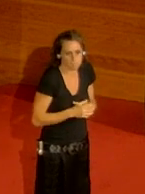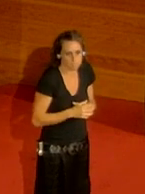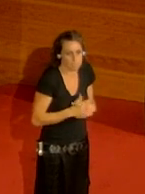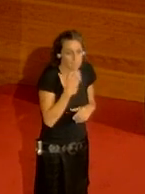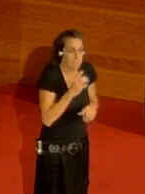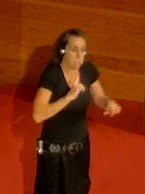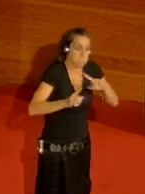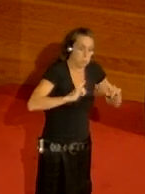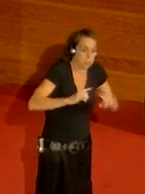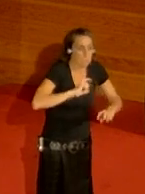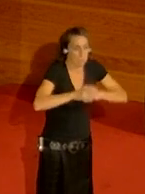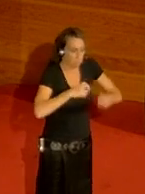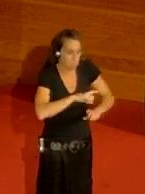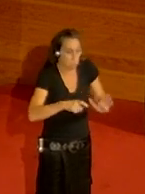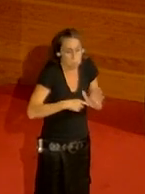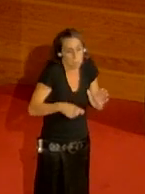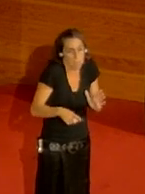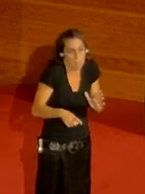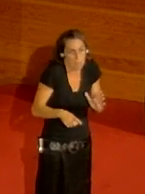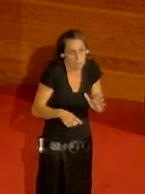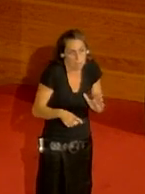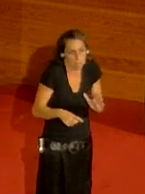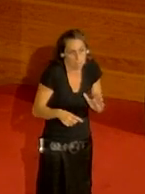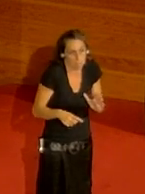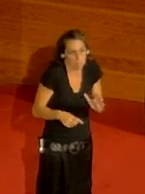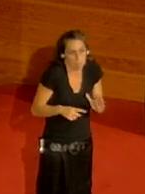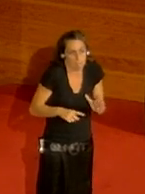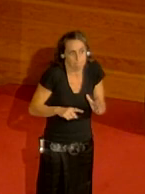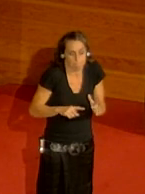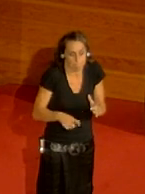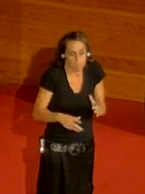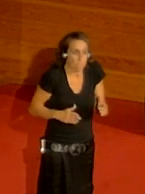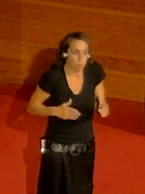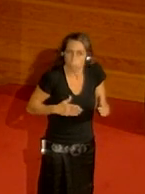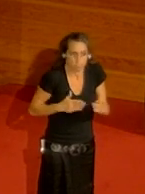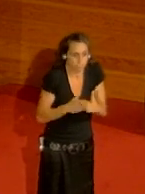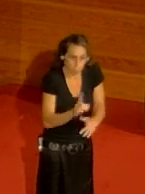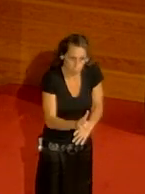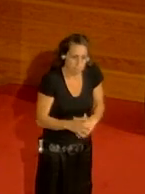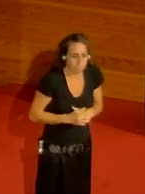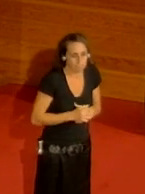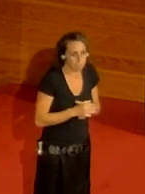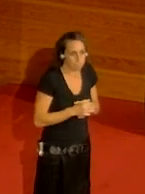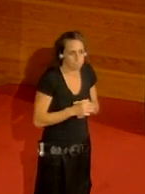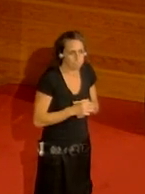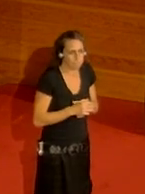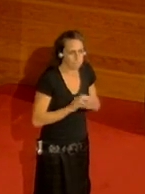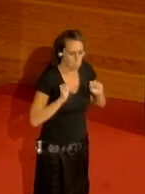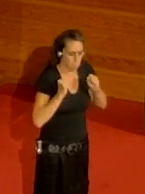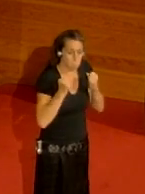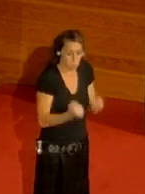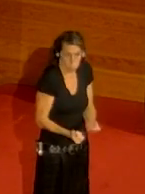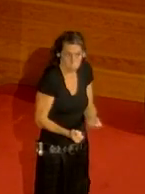que las protestas y la reforma judicial lo impidan hablábamos de la ultraderecha y